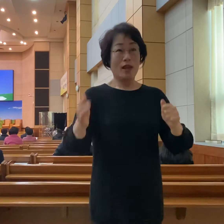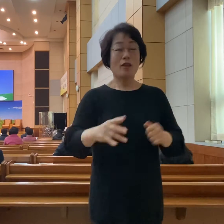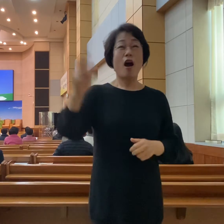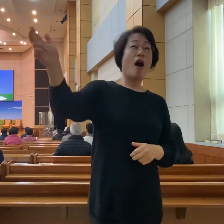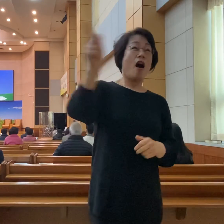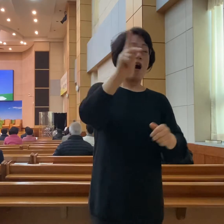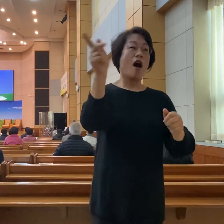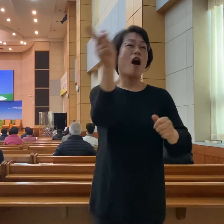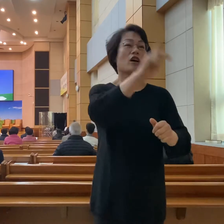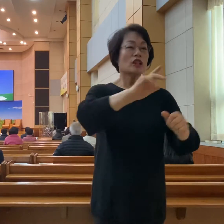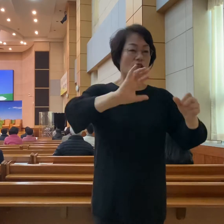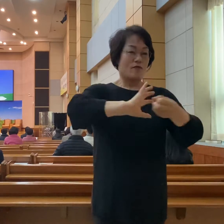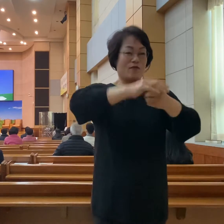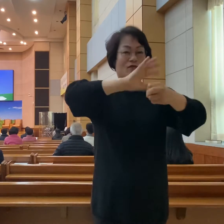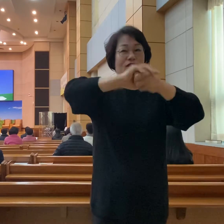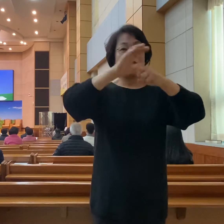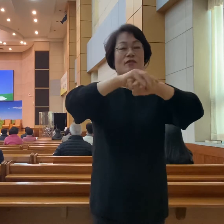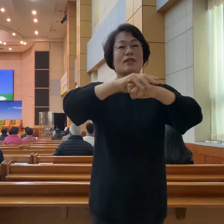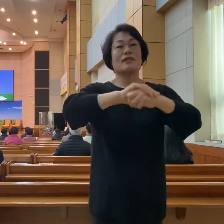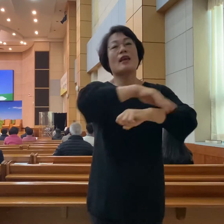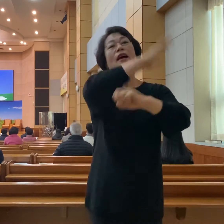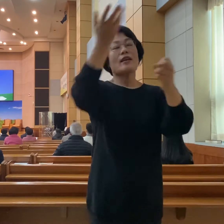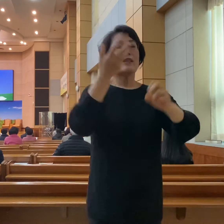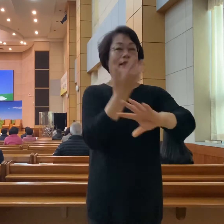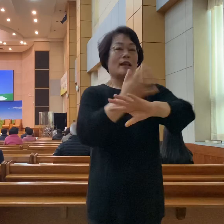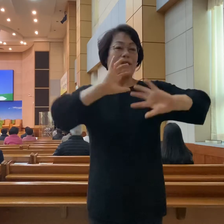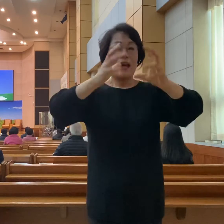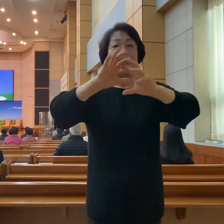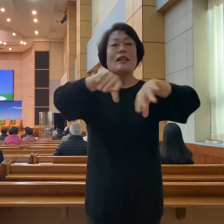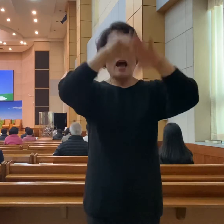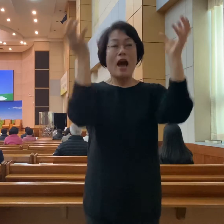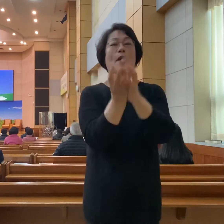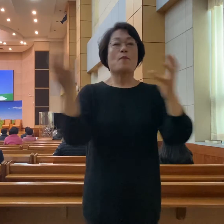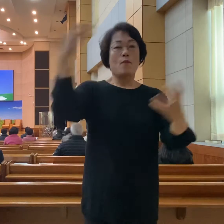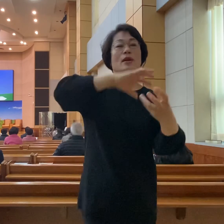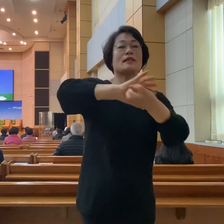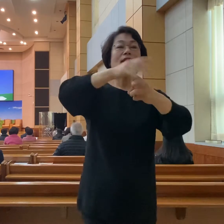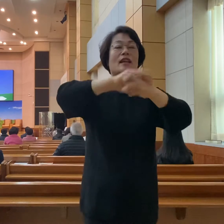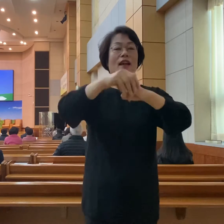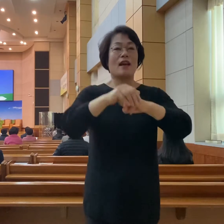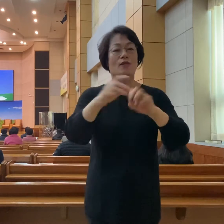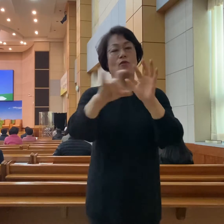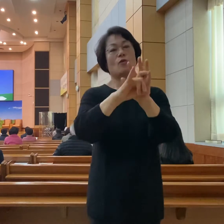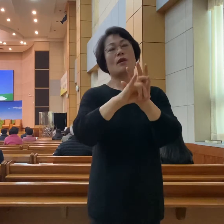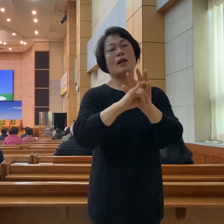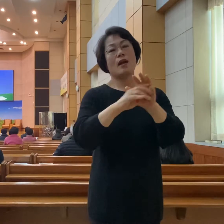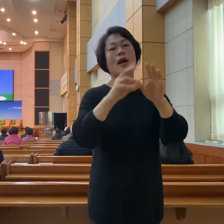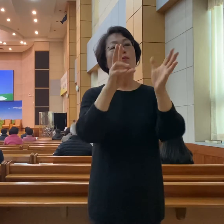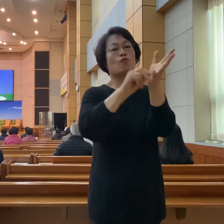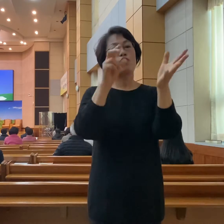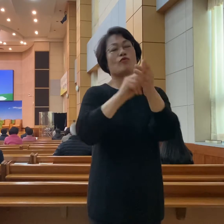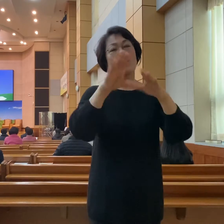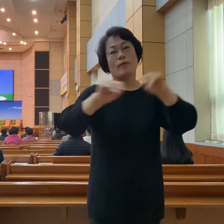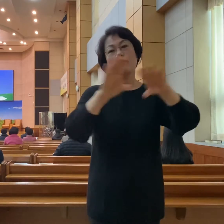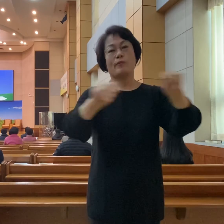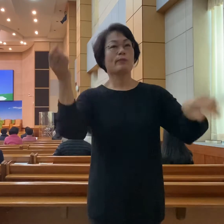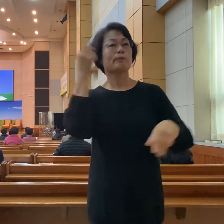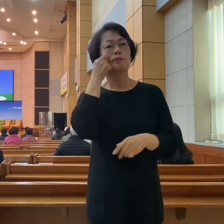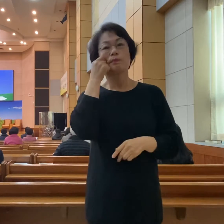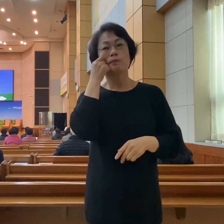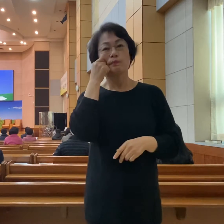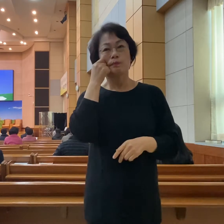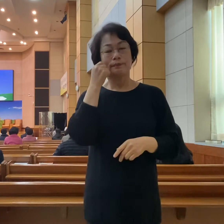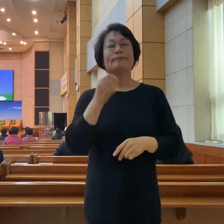세계가 달라붙어도 사실은 이 코로나 이 문제 해결하지 못하고 있는 것을 우리가